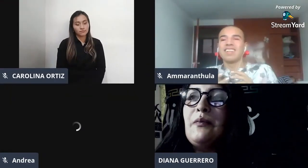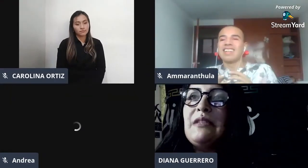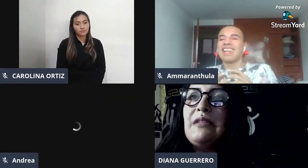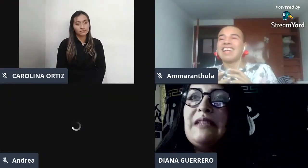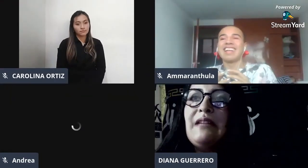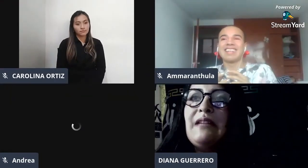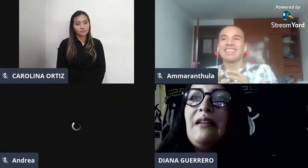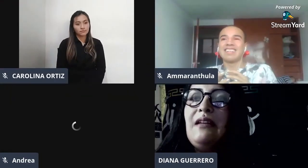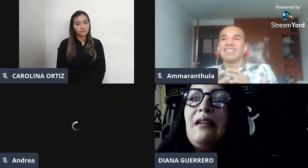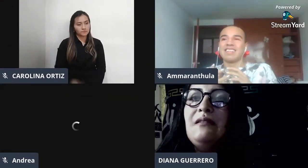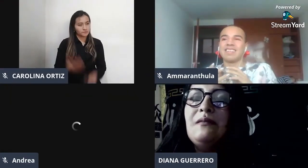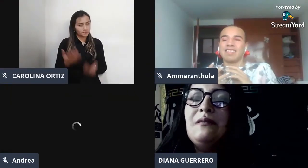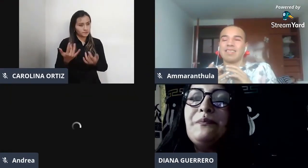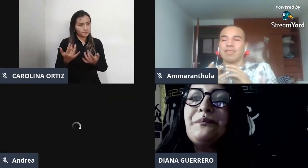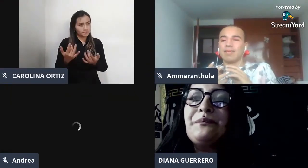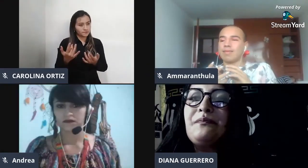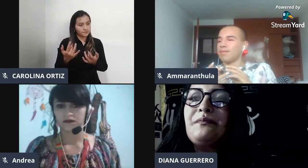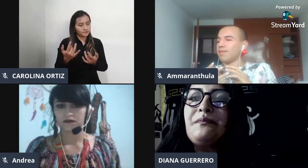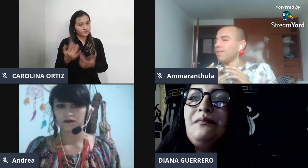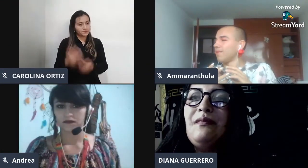Bueno, mientras llega Andrea.